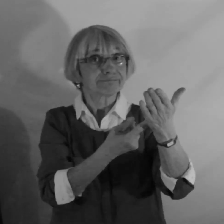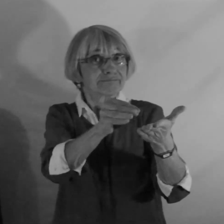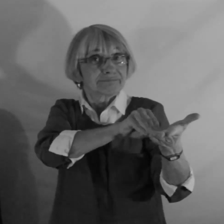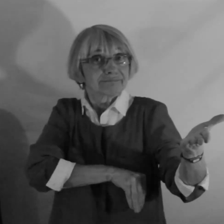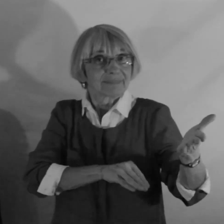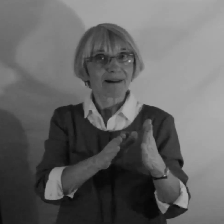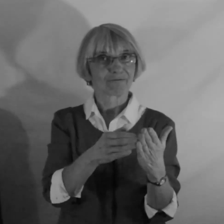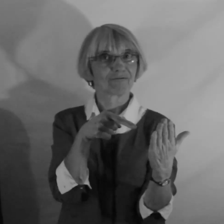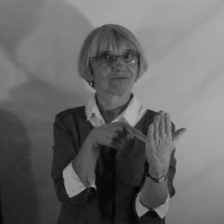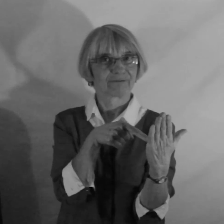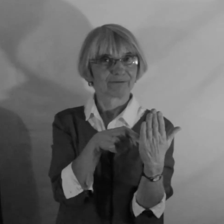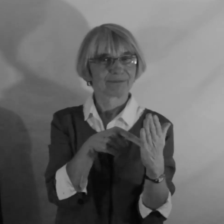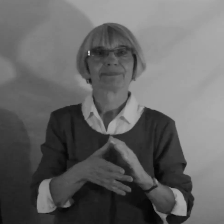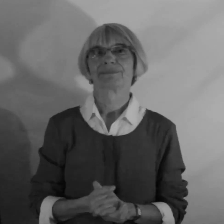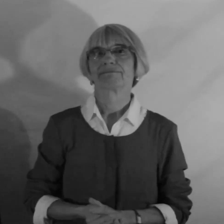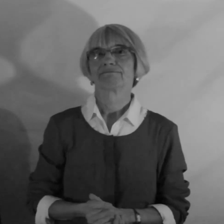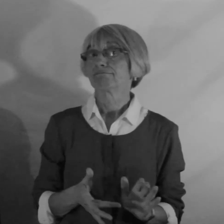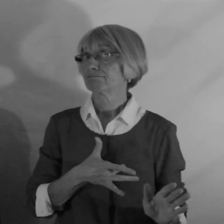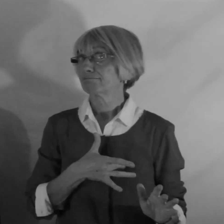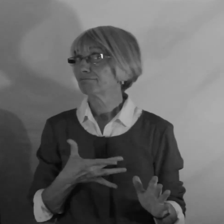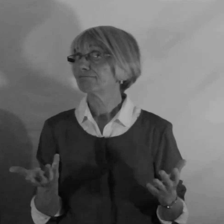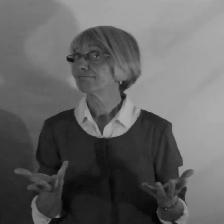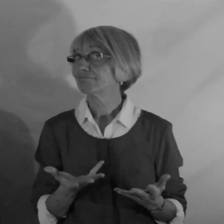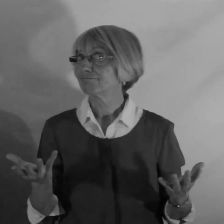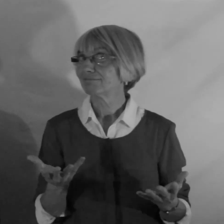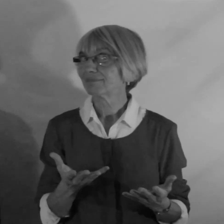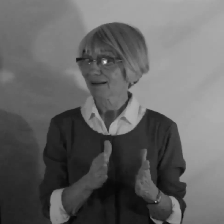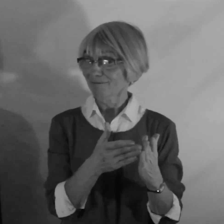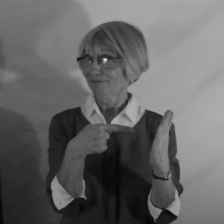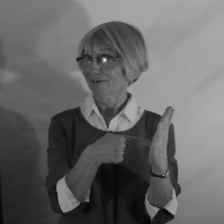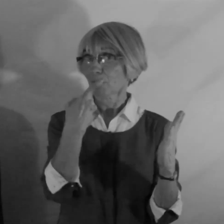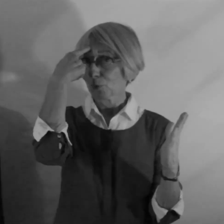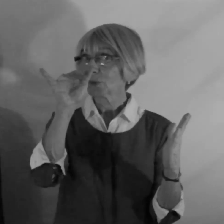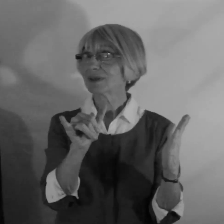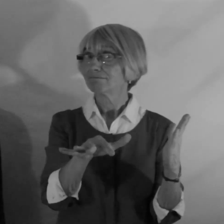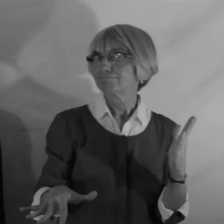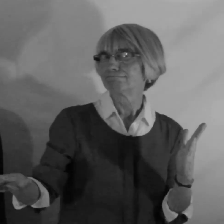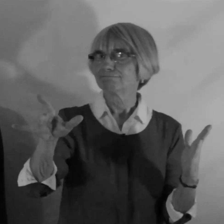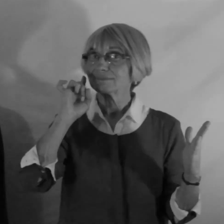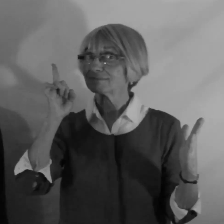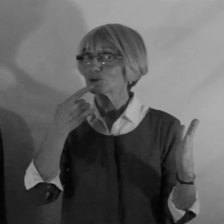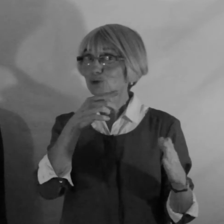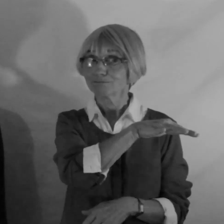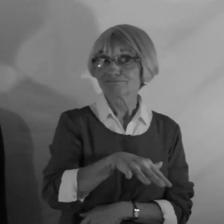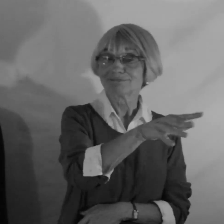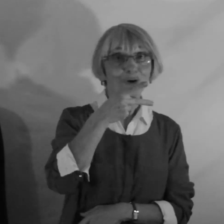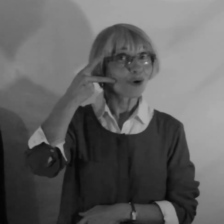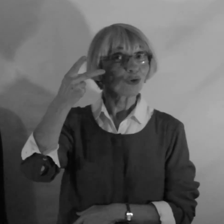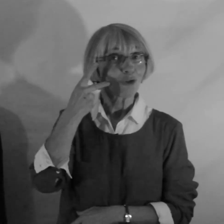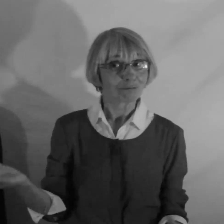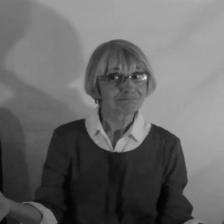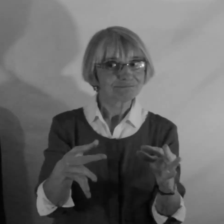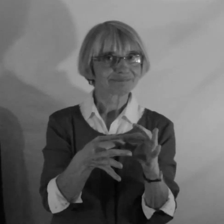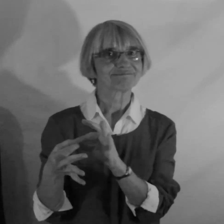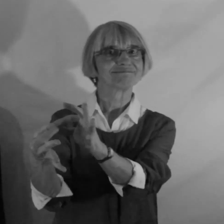livres. Ce qui m'intéresse de faire, ce sont des ouvrages destinés à la fois aux sourds et aux entendants tous